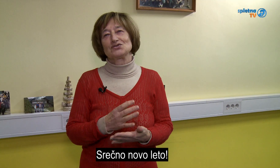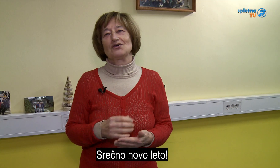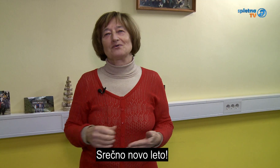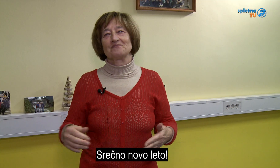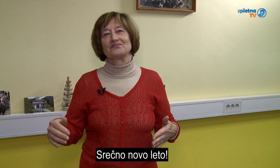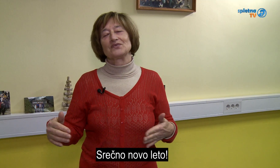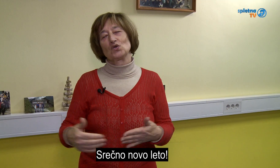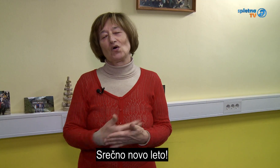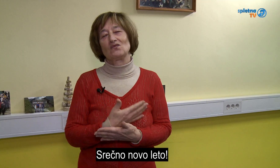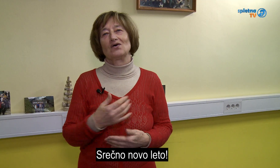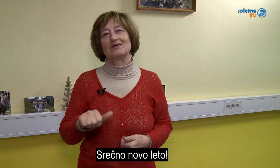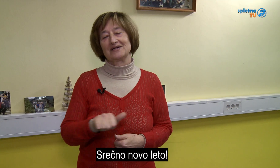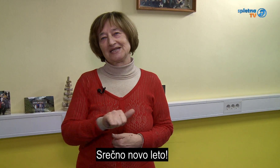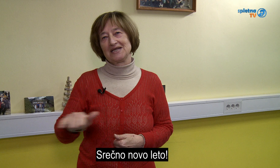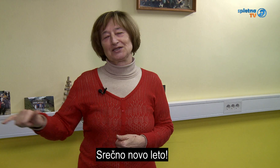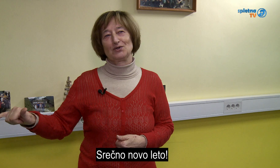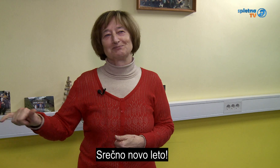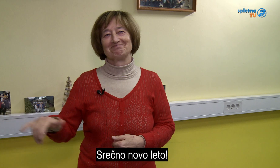Srečno novo leto.